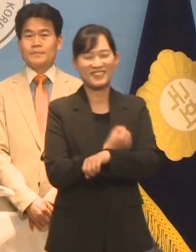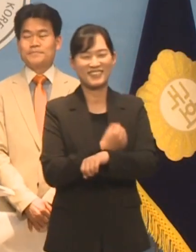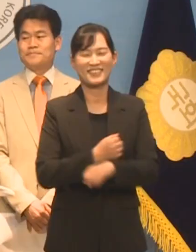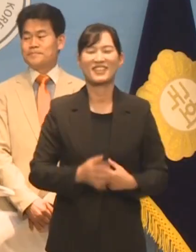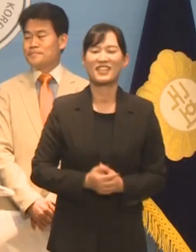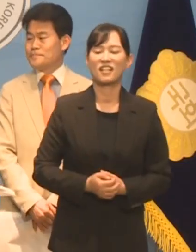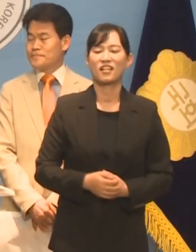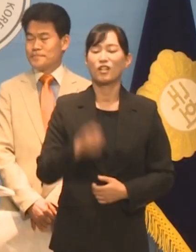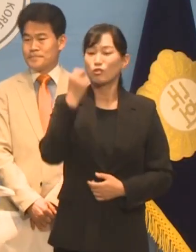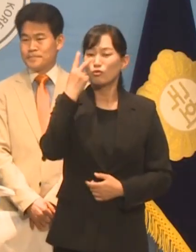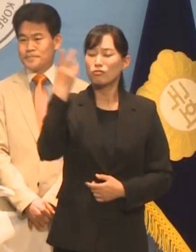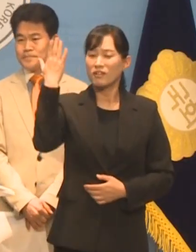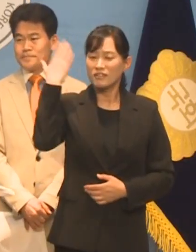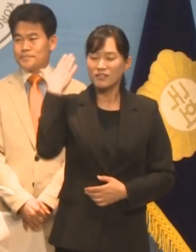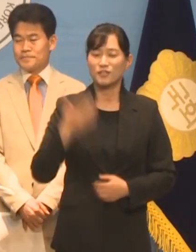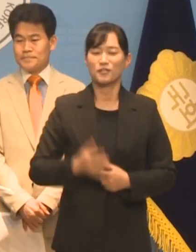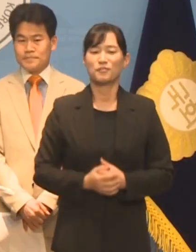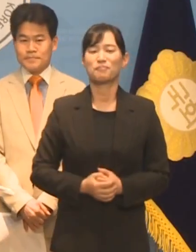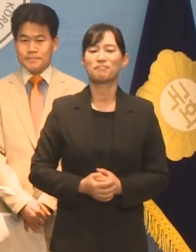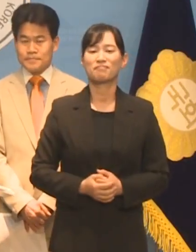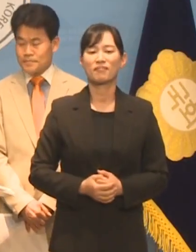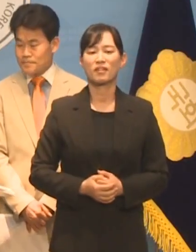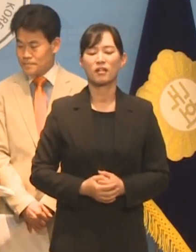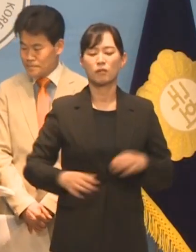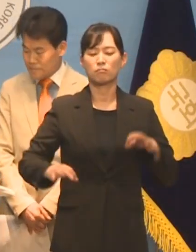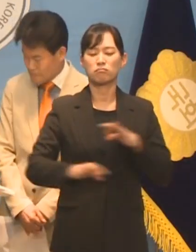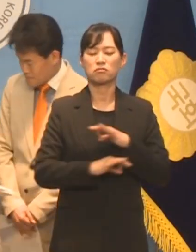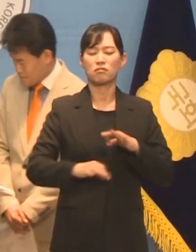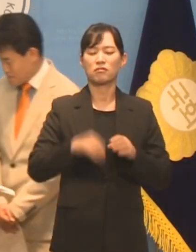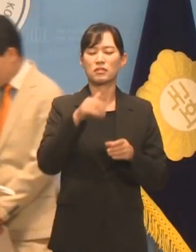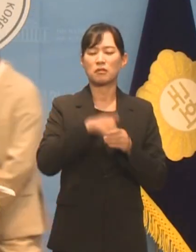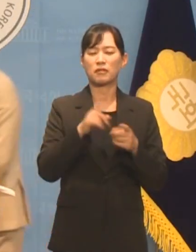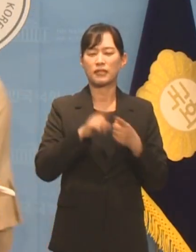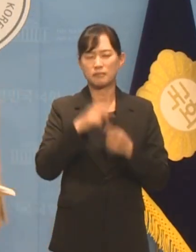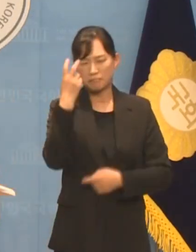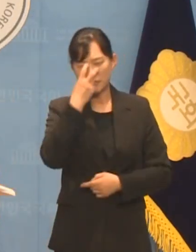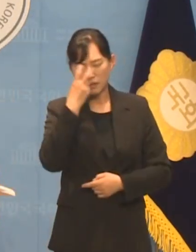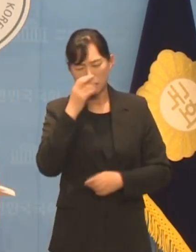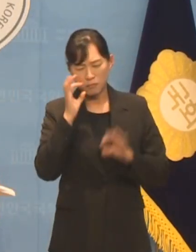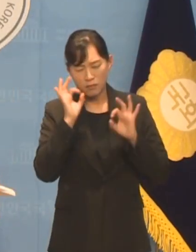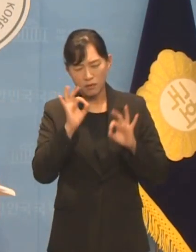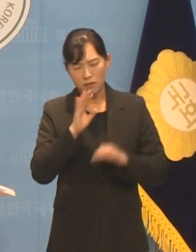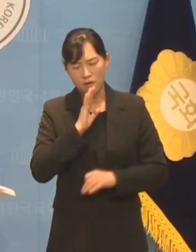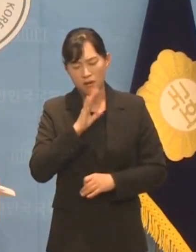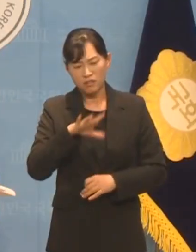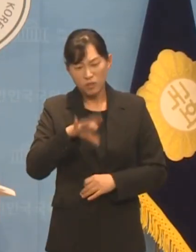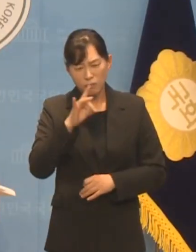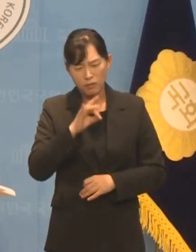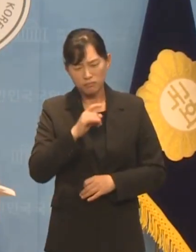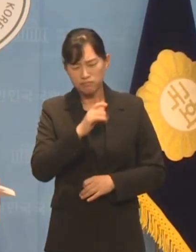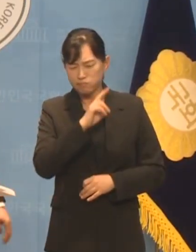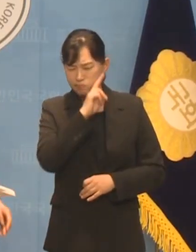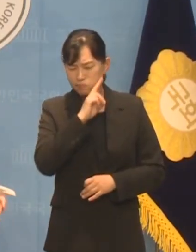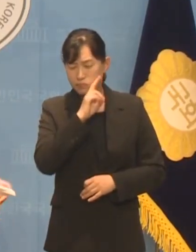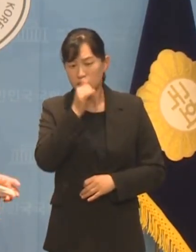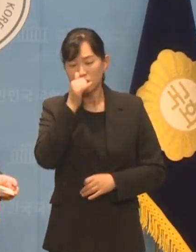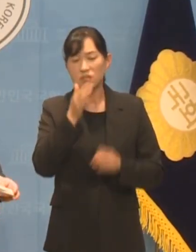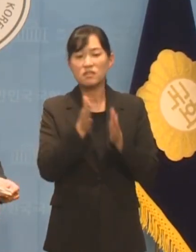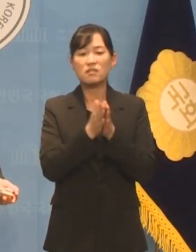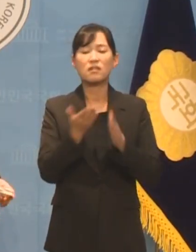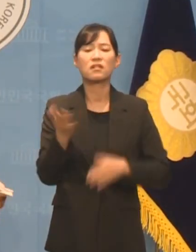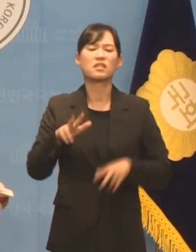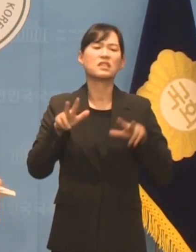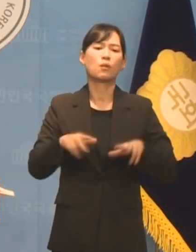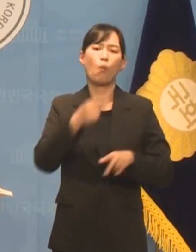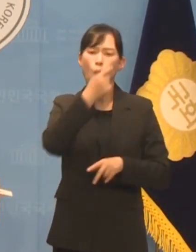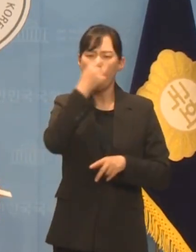제가 2달 전에 부정선거에 대해서 취재를 시작하면서 처음에는 의혹을 가지고 시작을 했는데 지금은 확신을